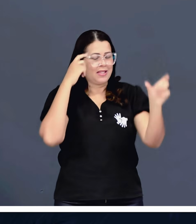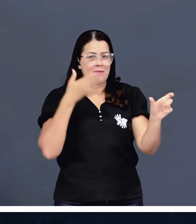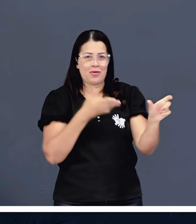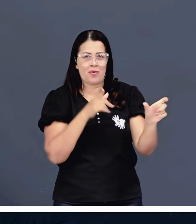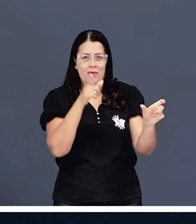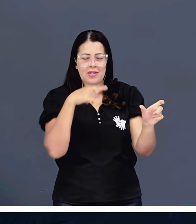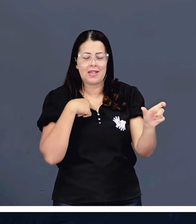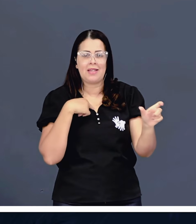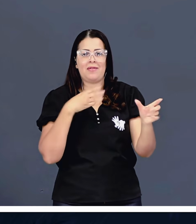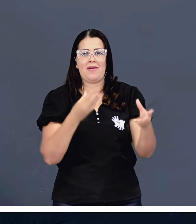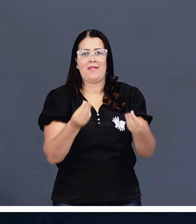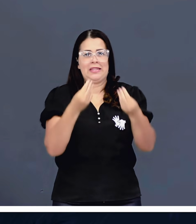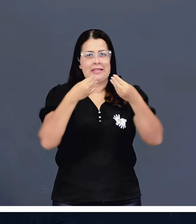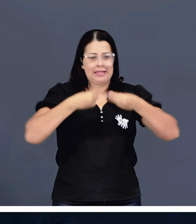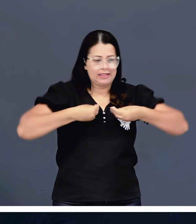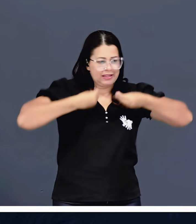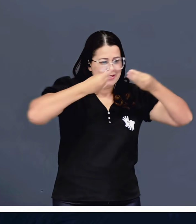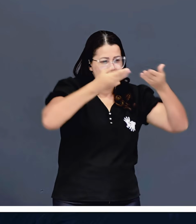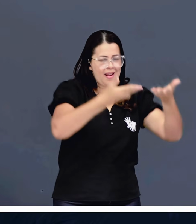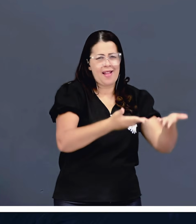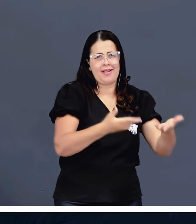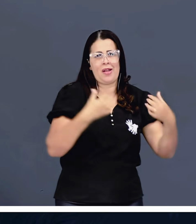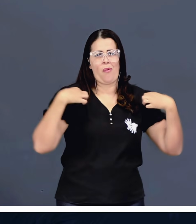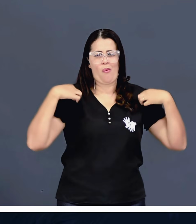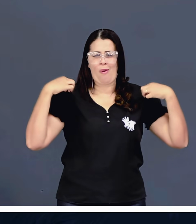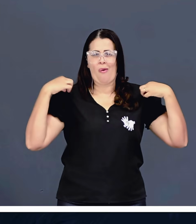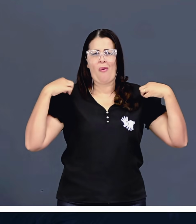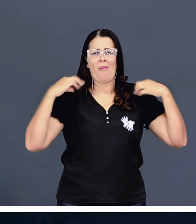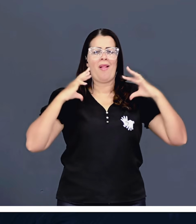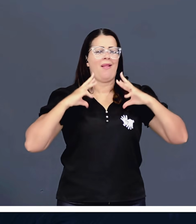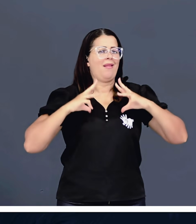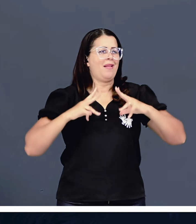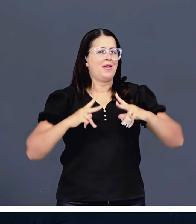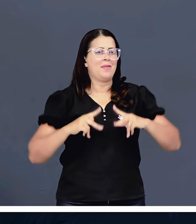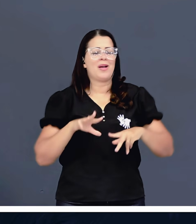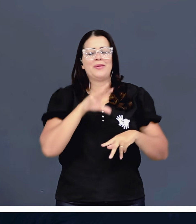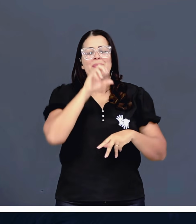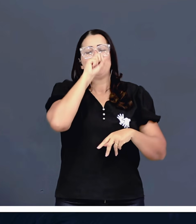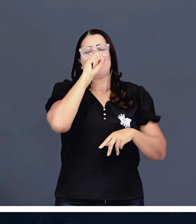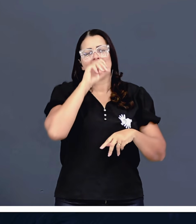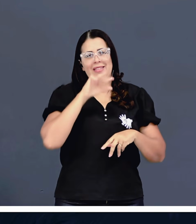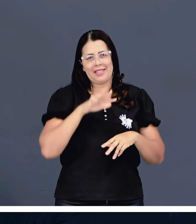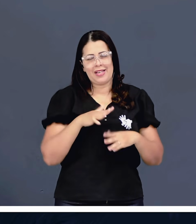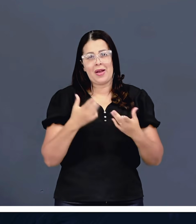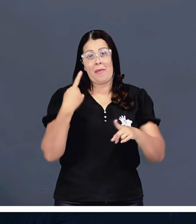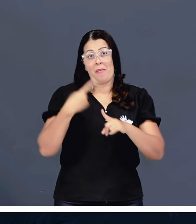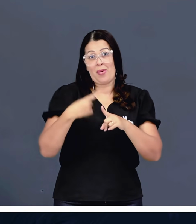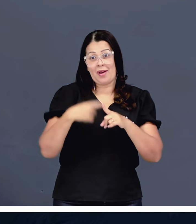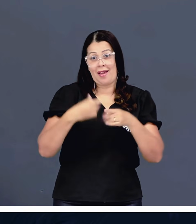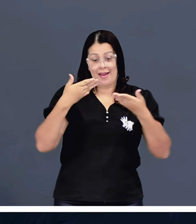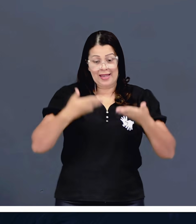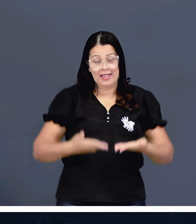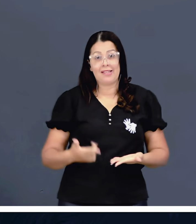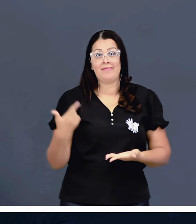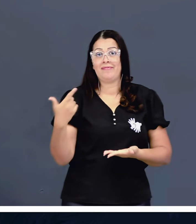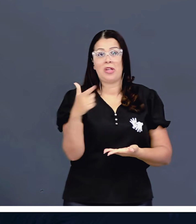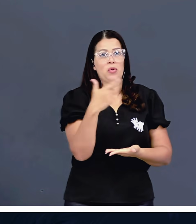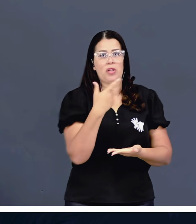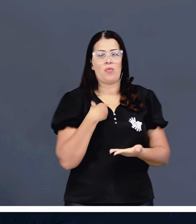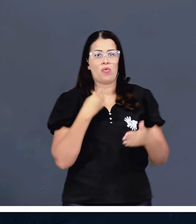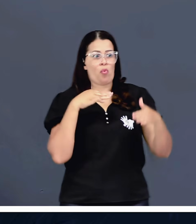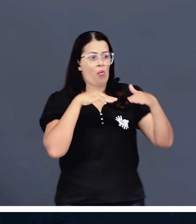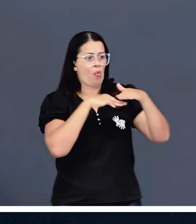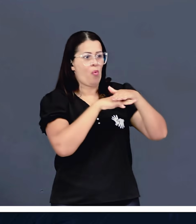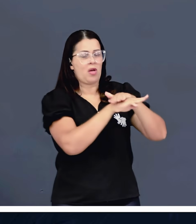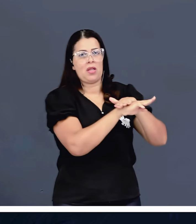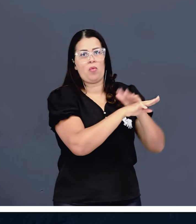vai trazer a sua doação, traga uma roupa limpinha, cheirosinha, porque aqui nós não temos onde